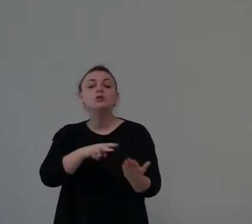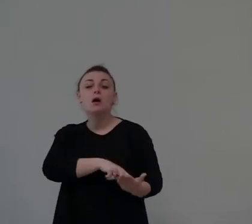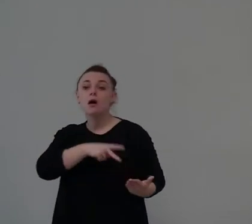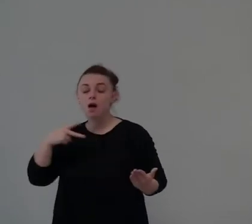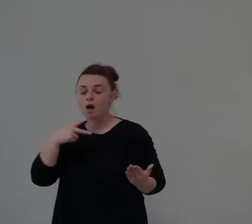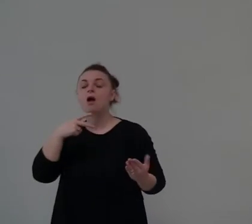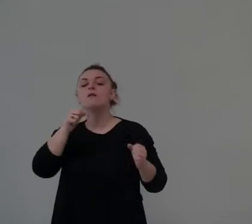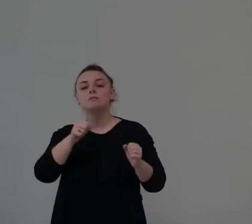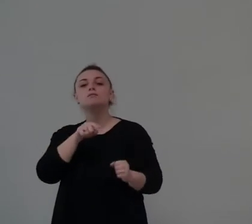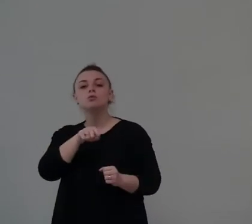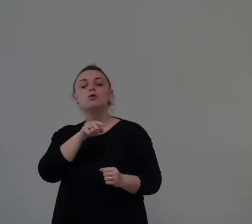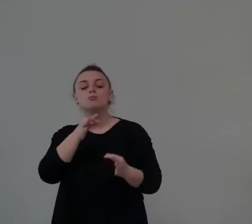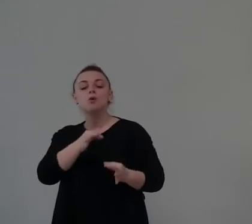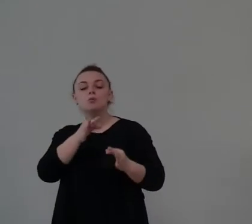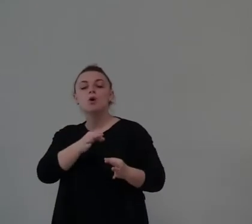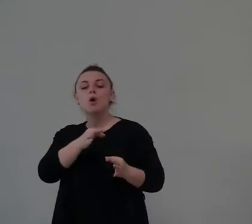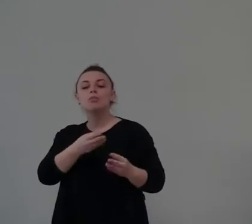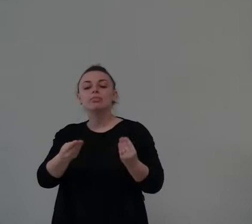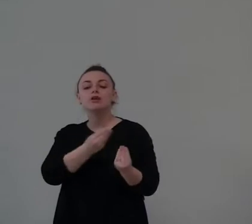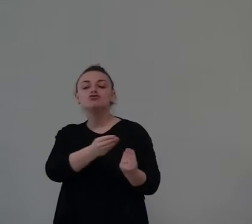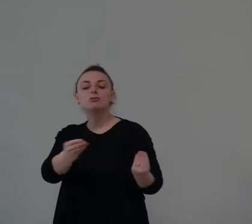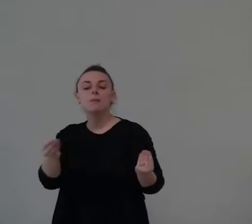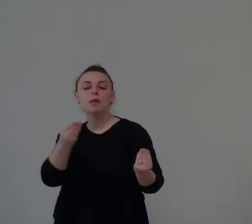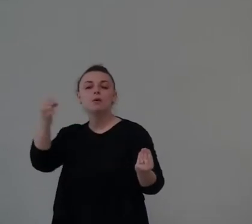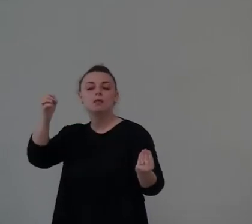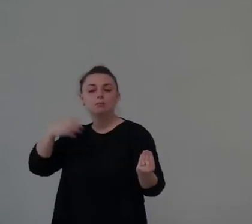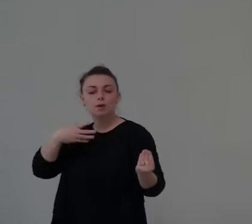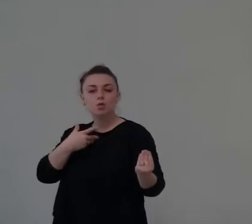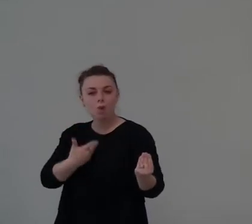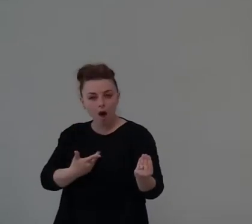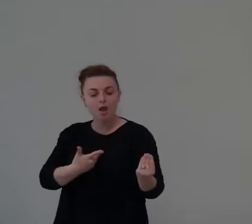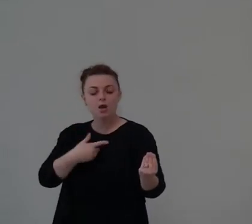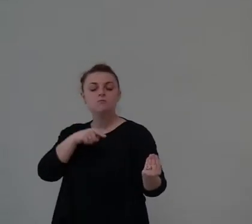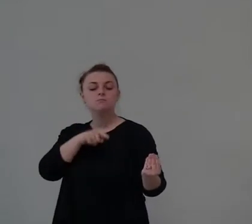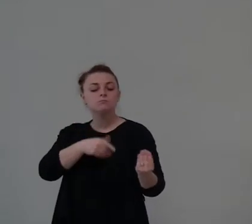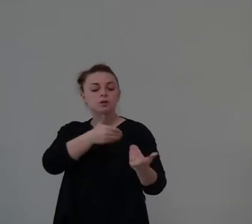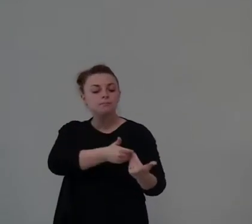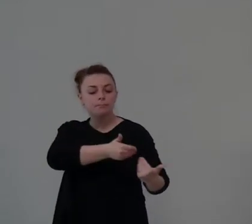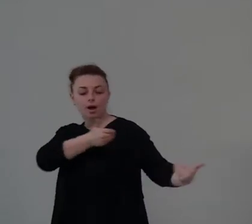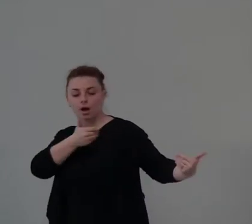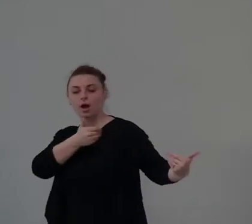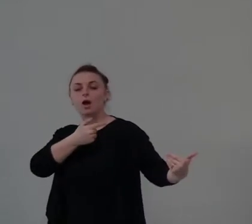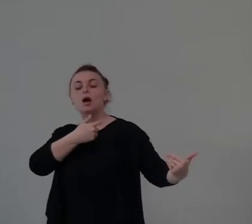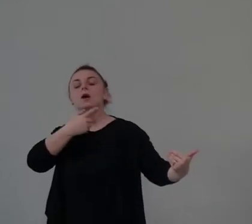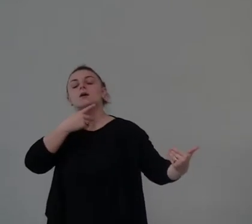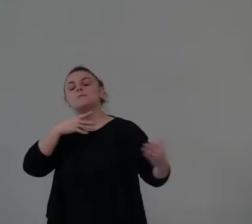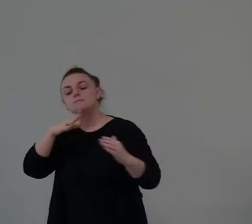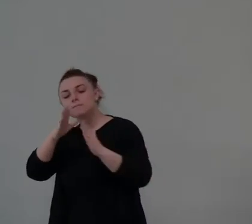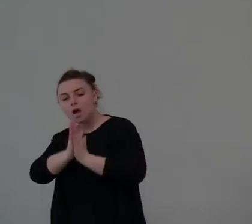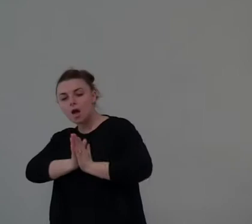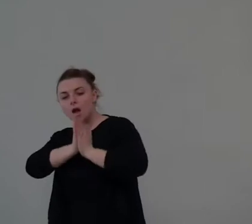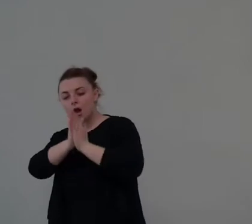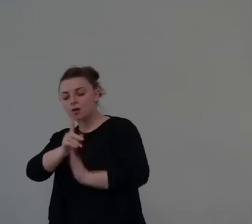Lo Spirito lo porta lontano da tutto e da tutti, dove lui prega, dove lui sta in silenzio, dove lui è da solo.